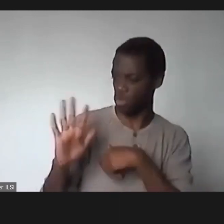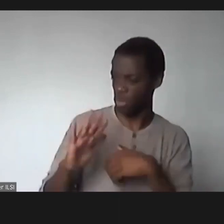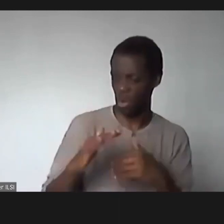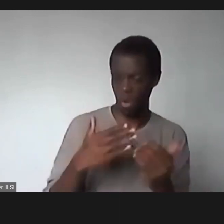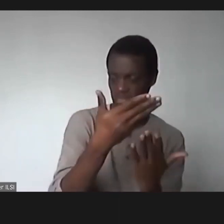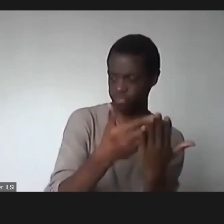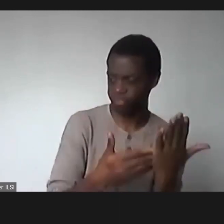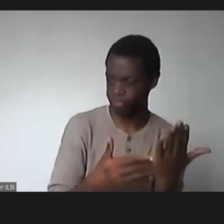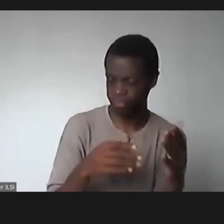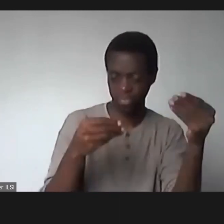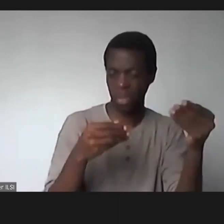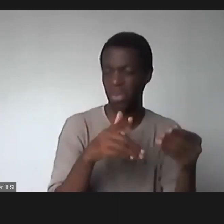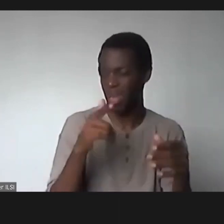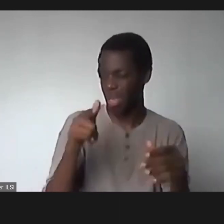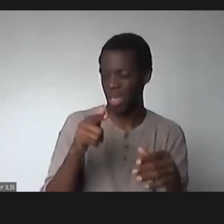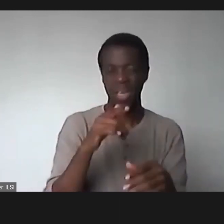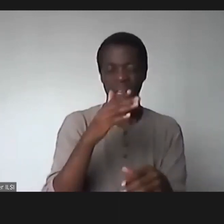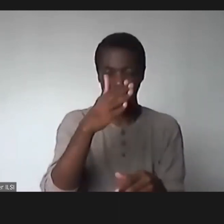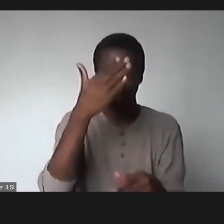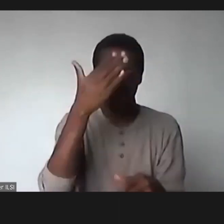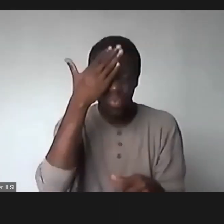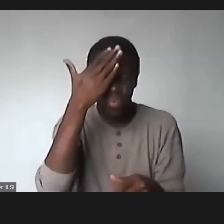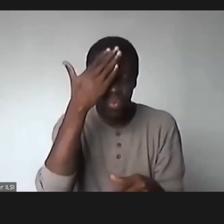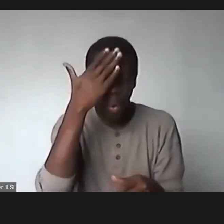elaboran muchos años antes,